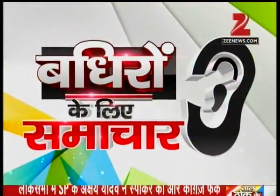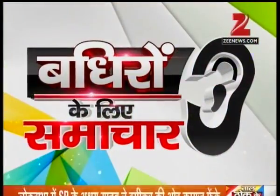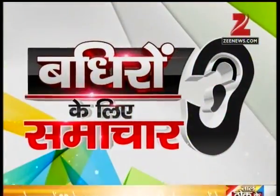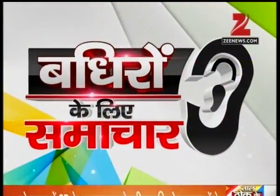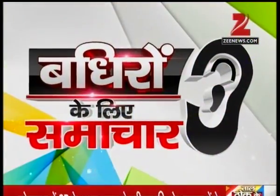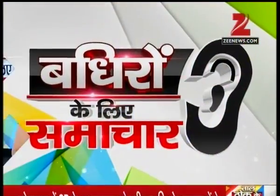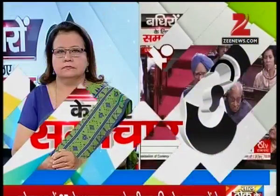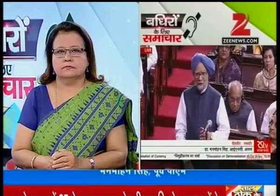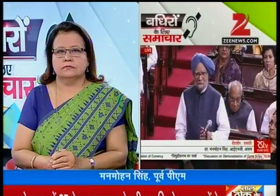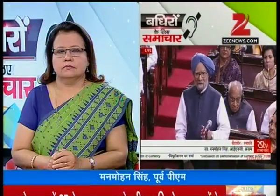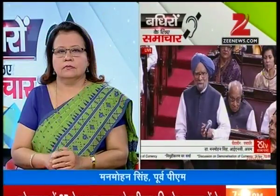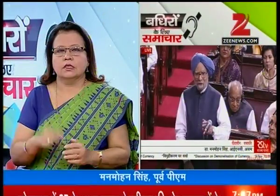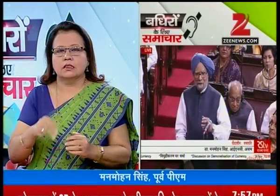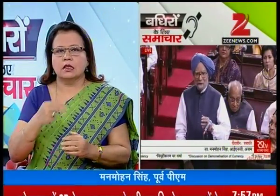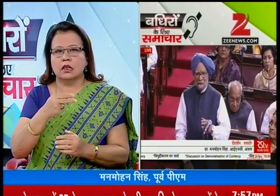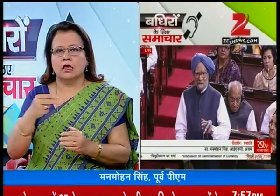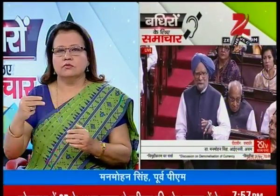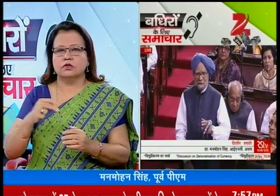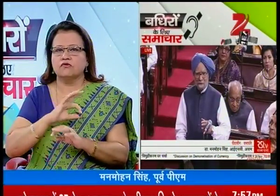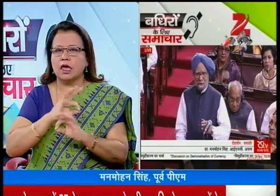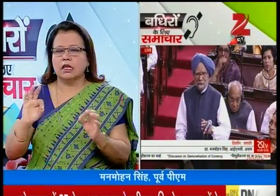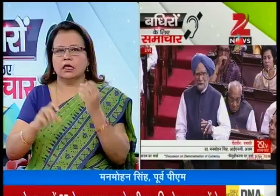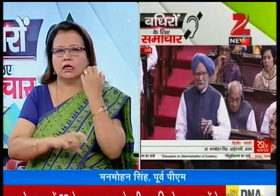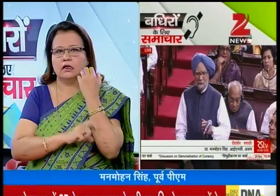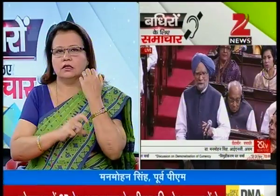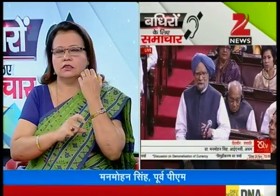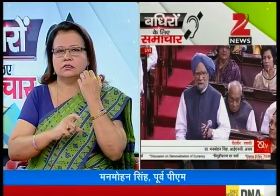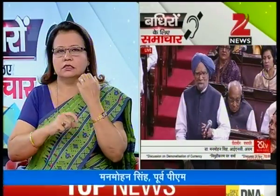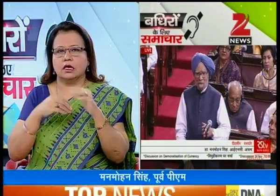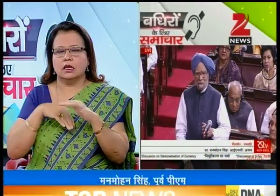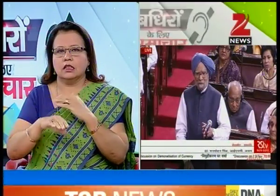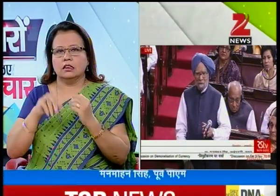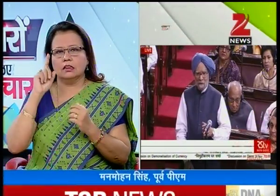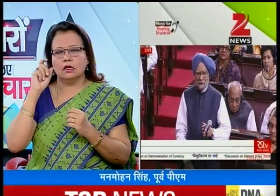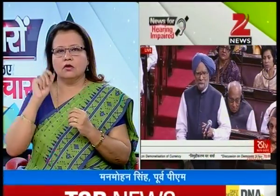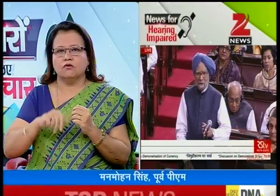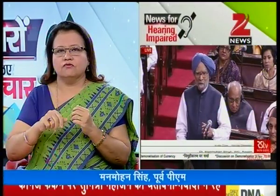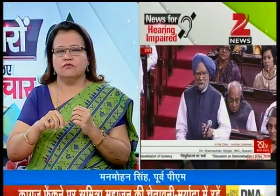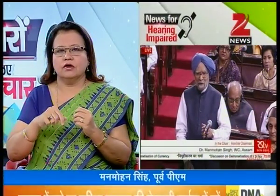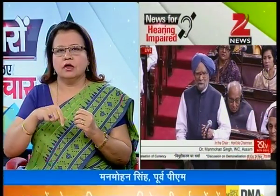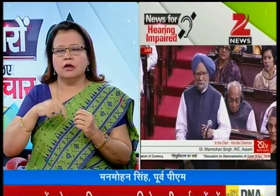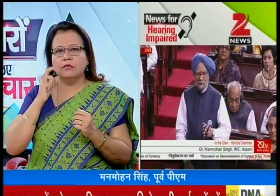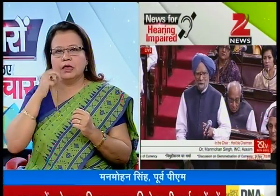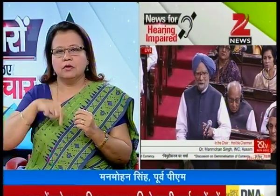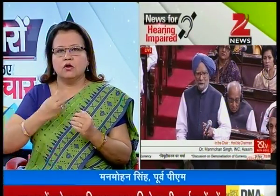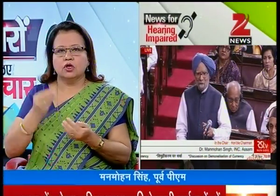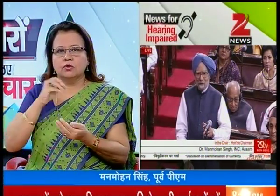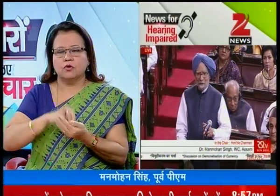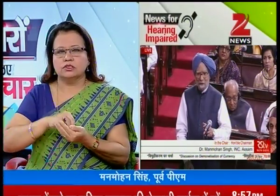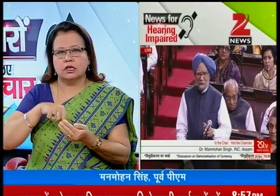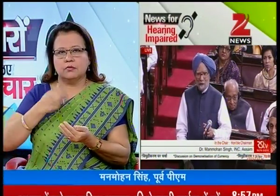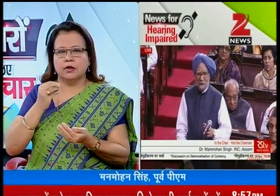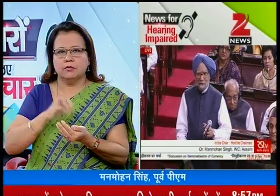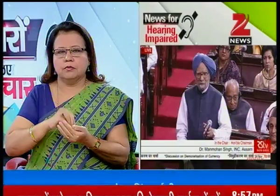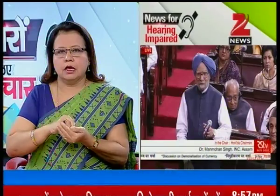पाए द नेम्स ऑफ एनी कंट्री ही मे थिंक ऑफ वेयर पीपल हैव डिपॉजिटेड देयर